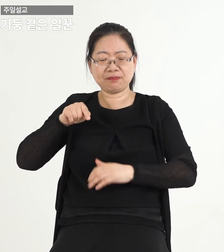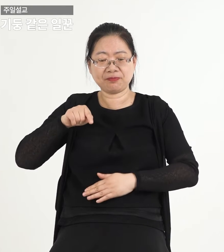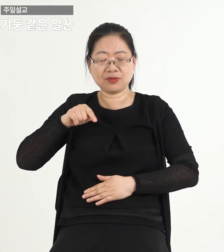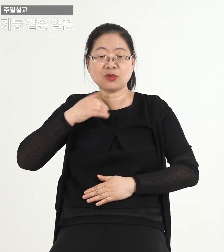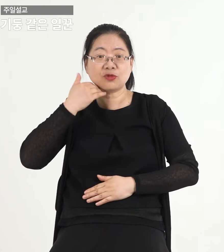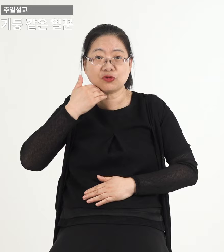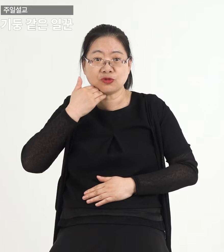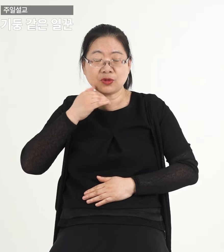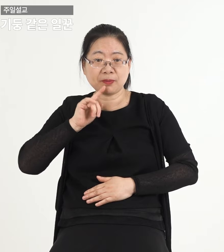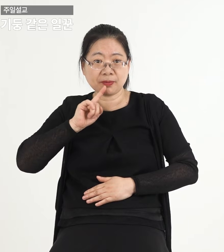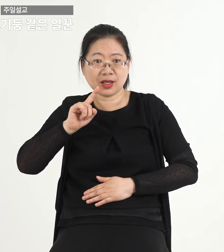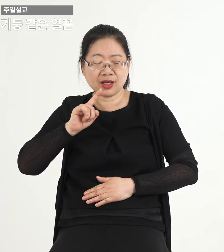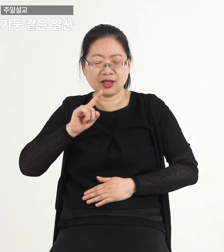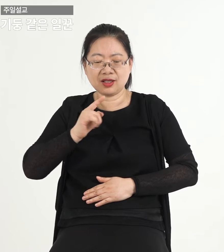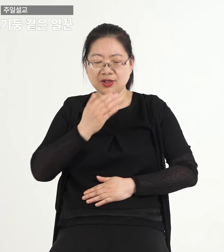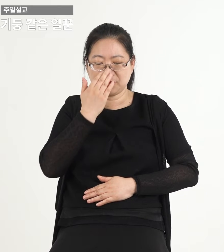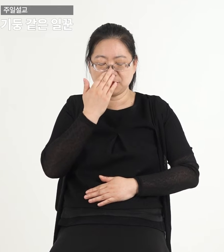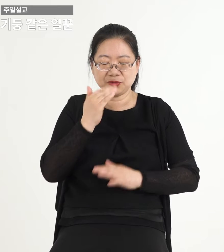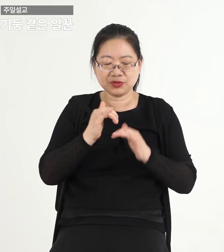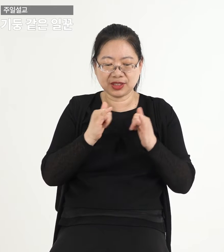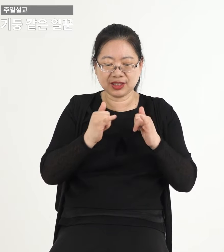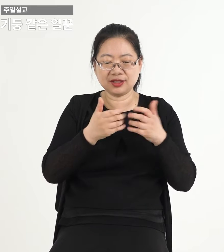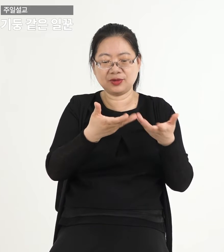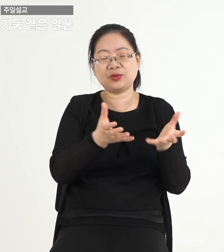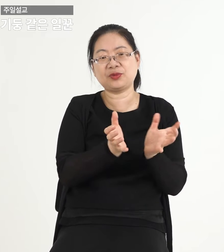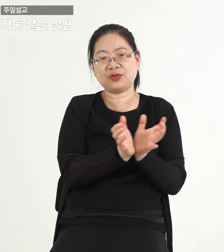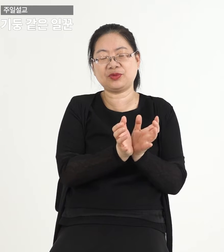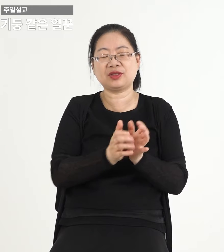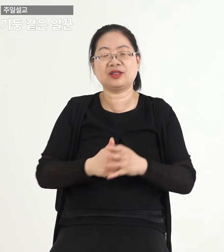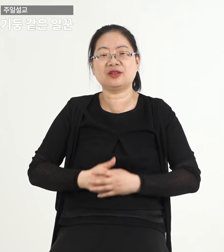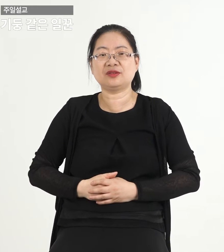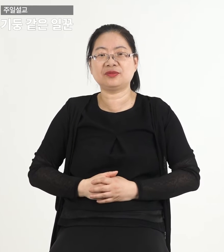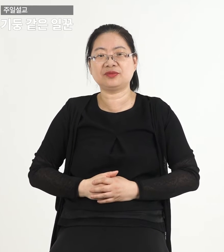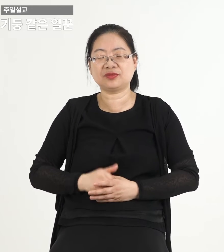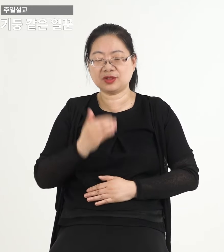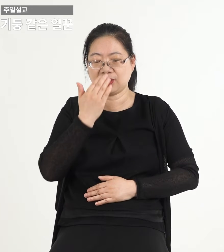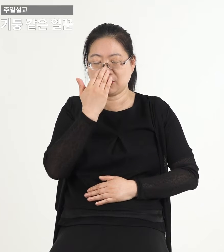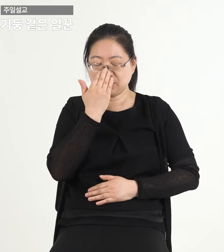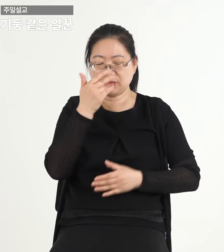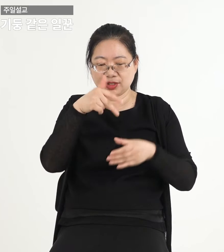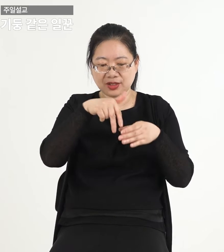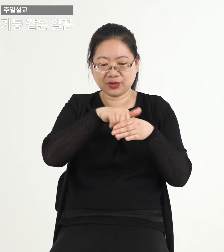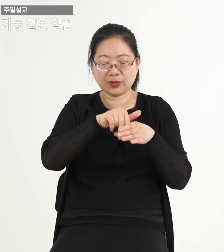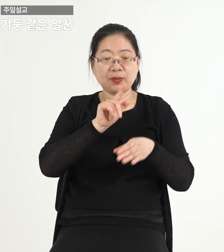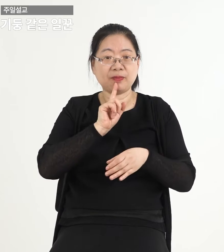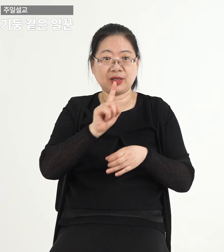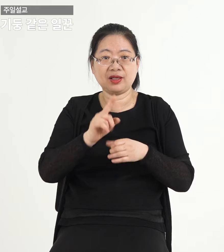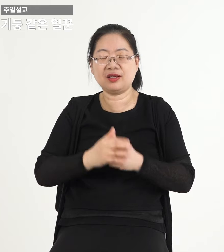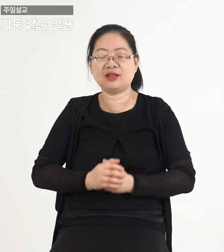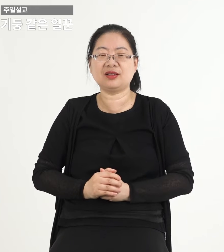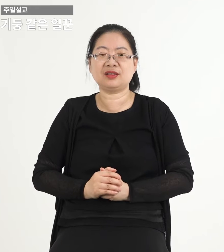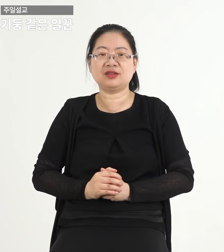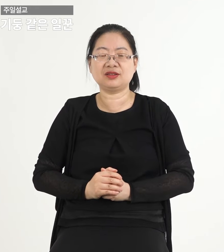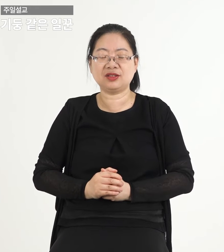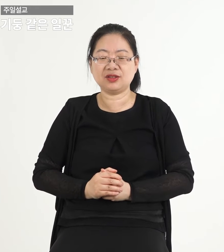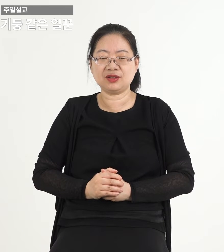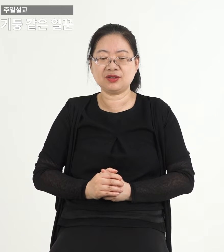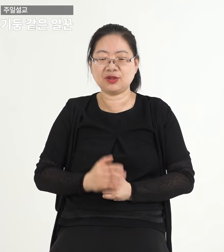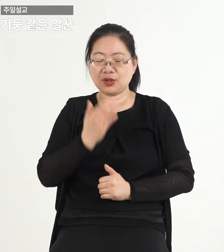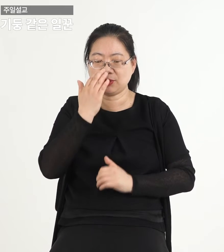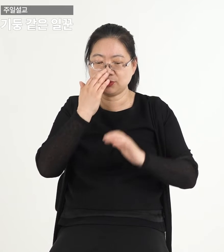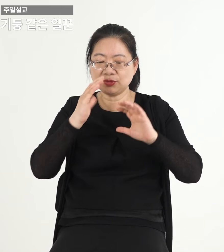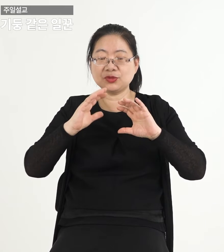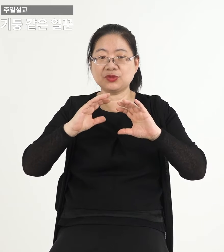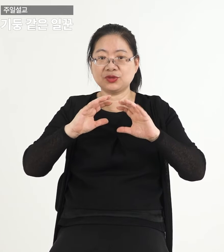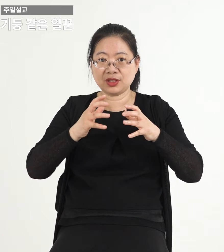누구라 그랬습니까? 유대 공동체예요. 유대교란 말이에요. 그러면 유대교는